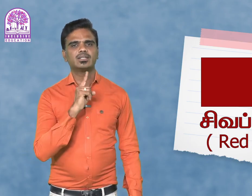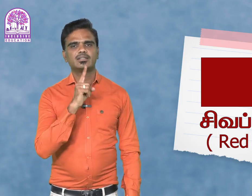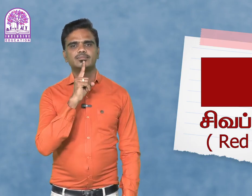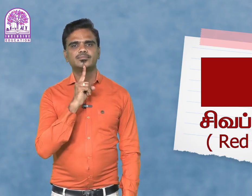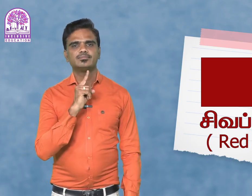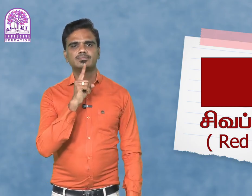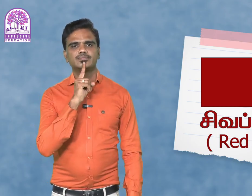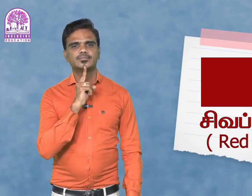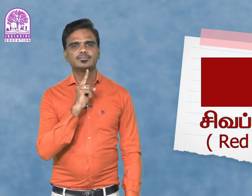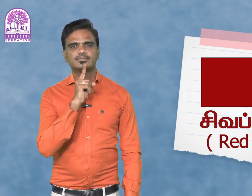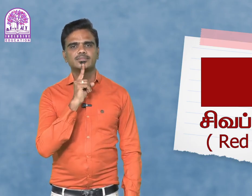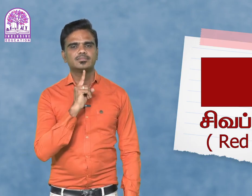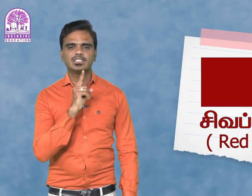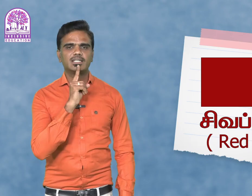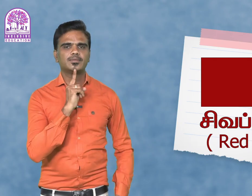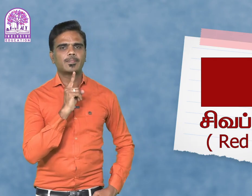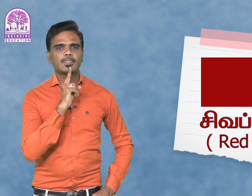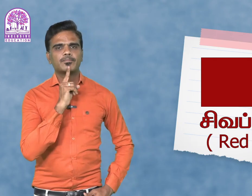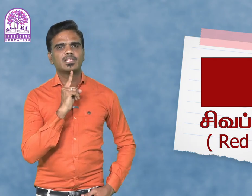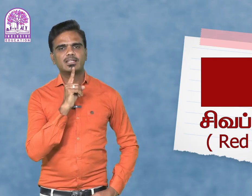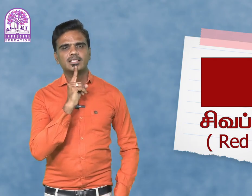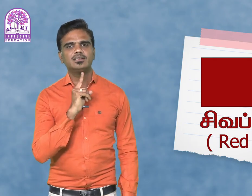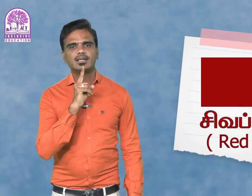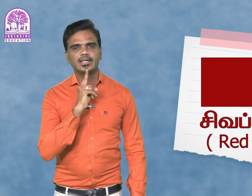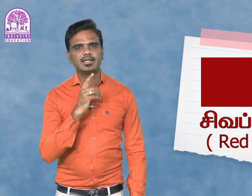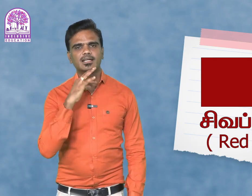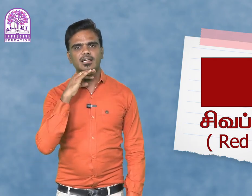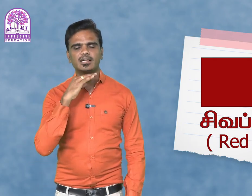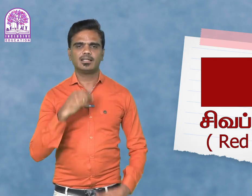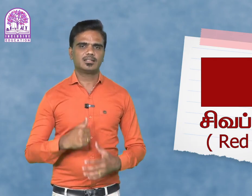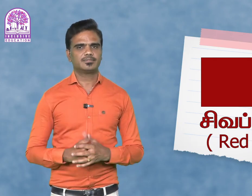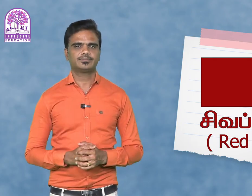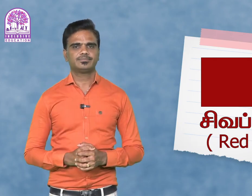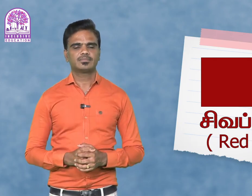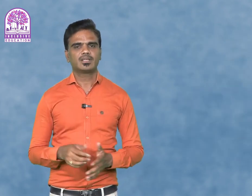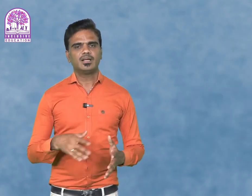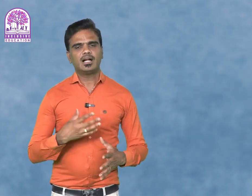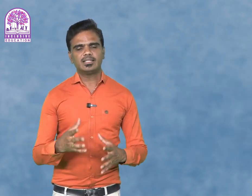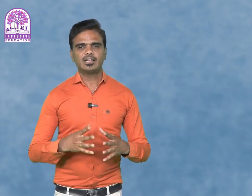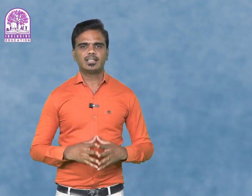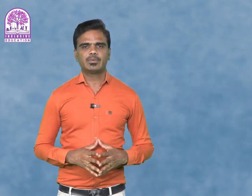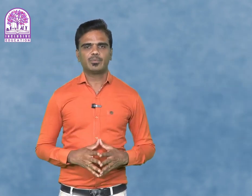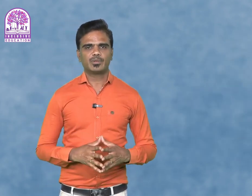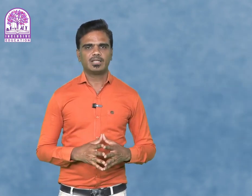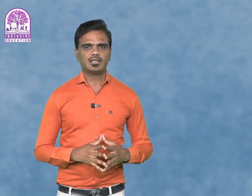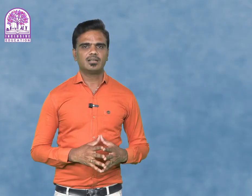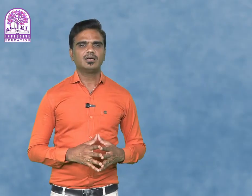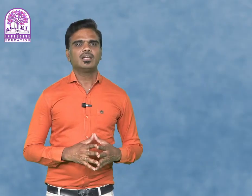காமிக்கிறாங்க. சரிங்களா? இது என்னது? ரெட்டுக்கான கலர். அடுத்த கலர் என்ன பார்க்க போகிறோம் அப்படின்னா,